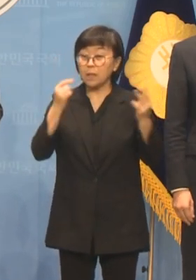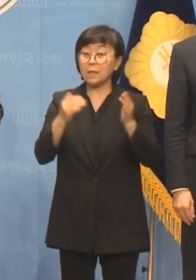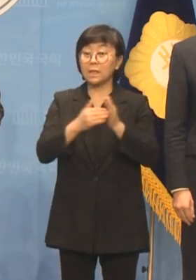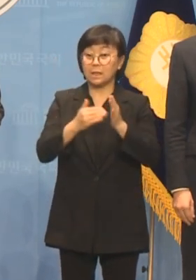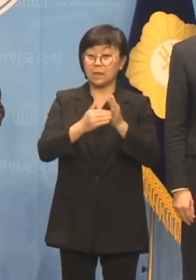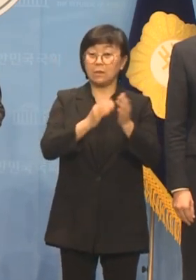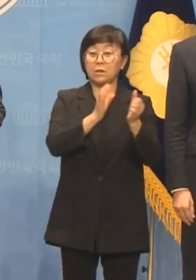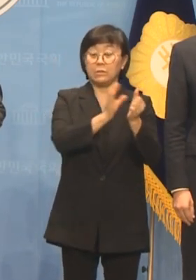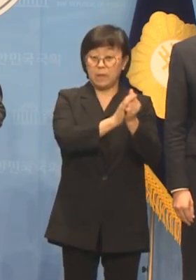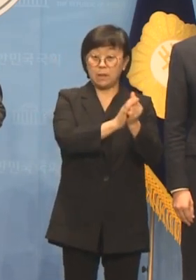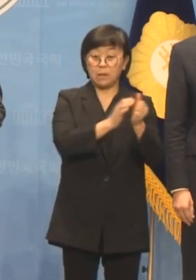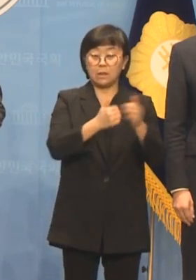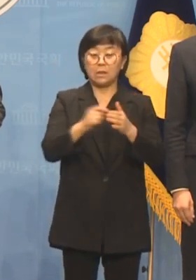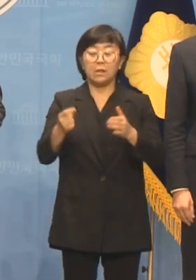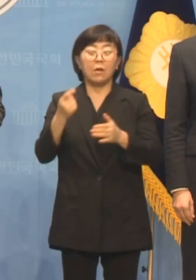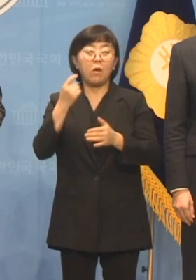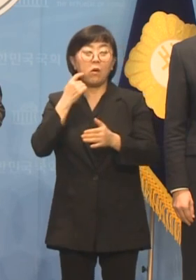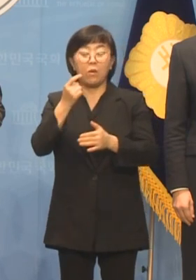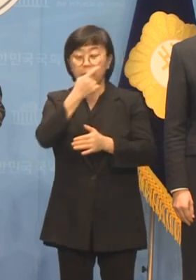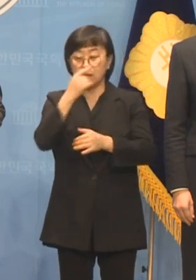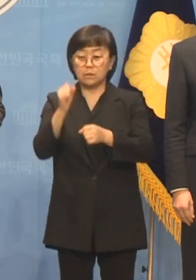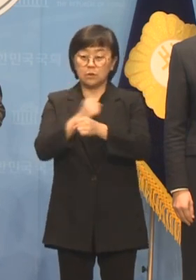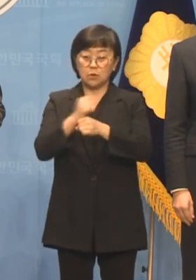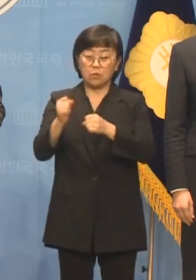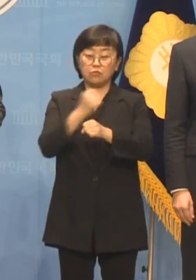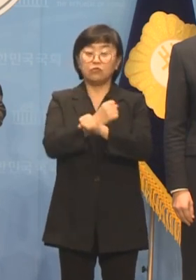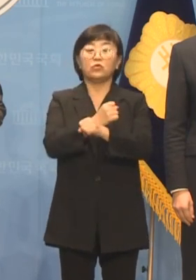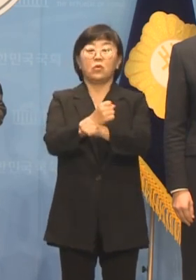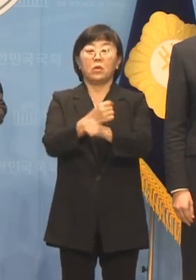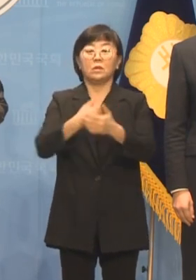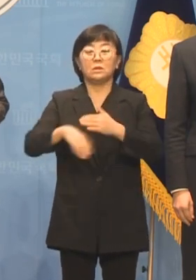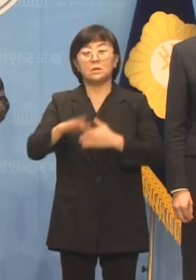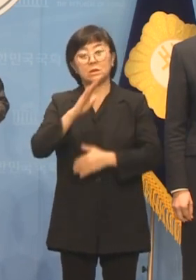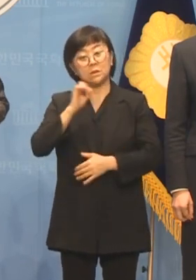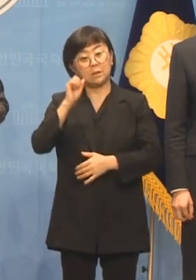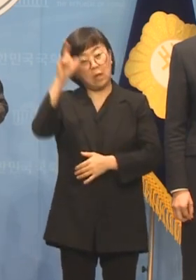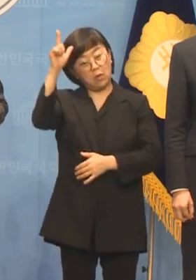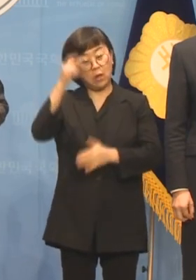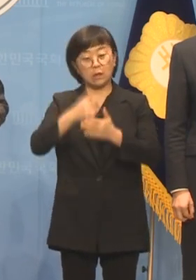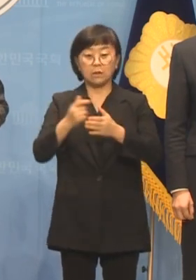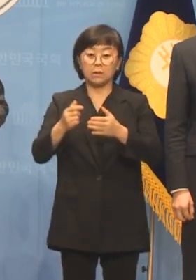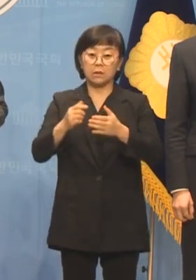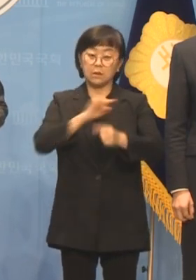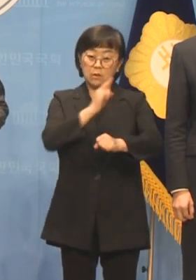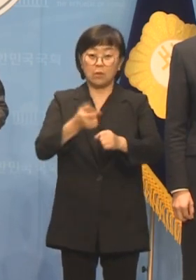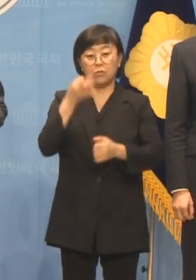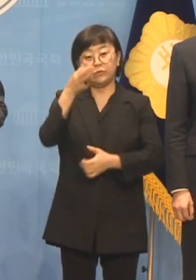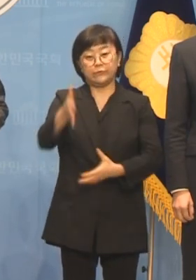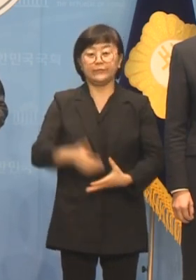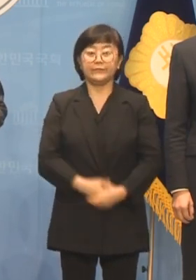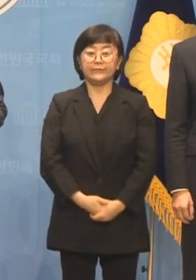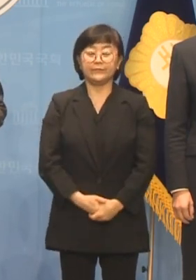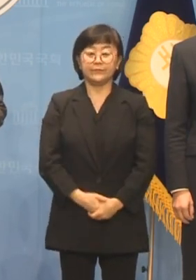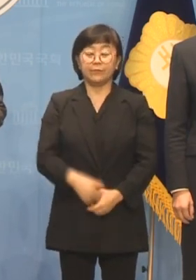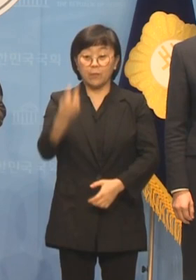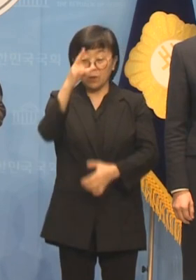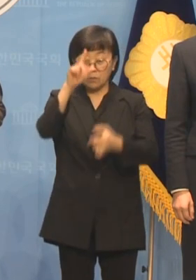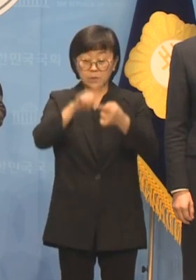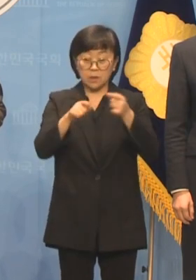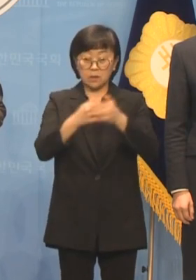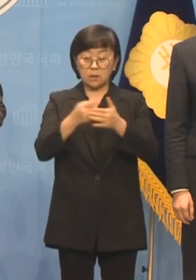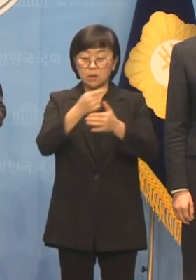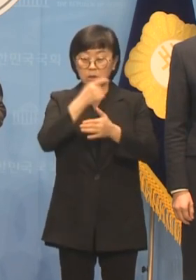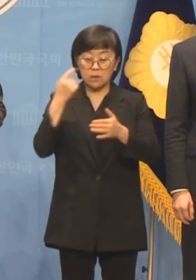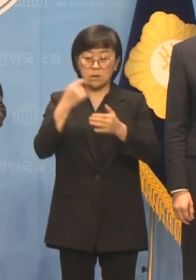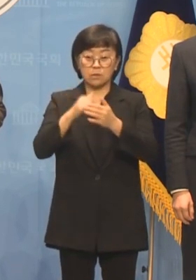것을 가지고 위증교사를 꾸며내어 구속까지 하는 탁월한 창작 능력을 발휘한 것이다. 검찰이